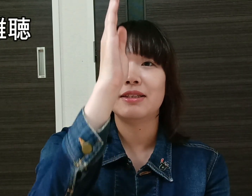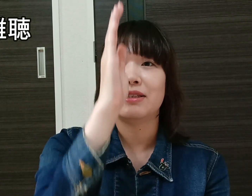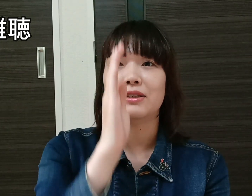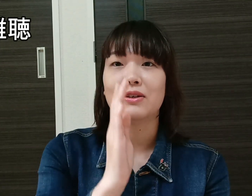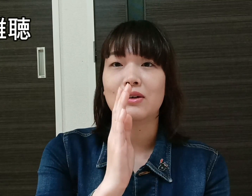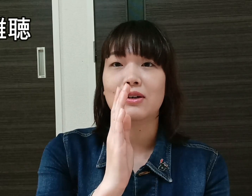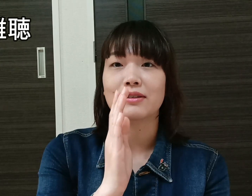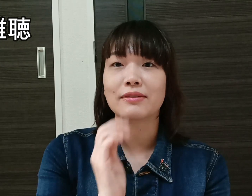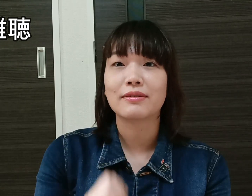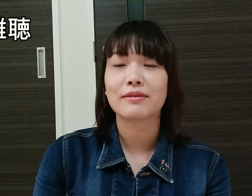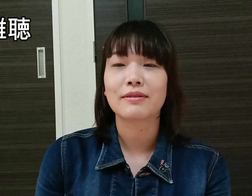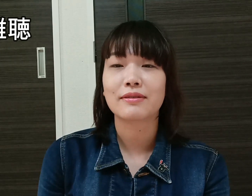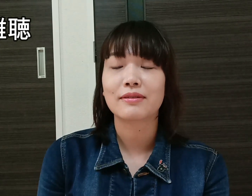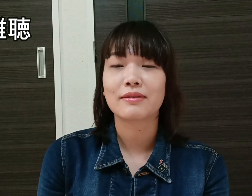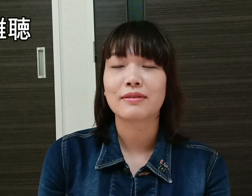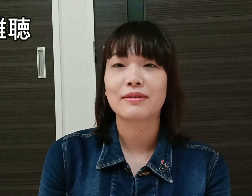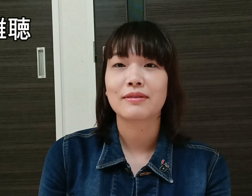難聴。